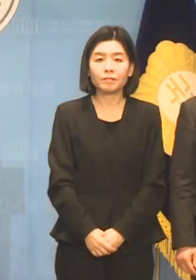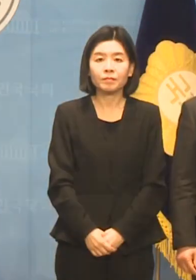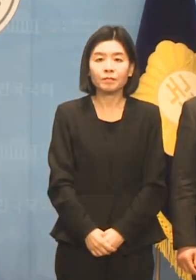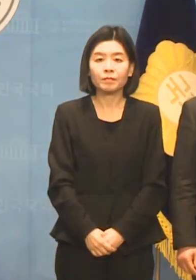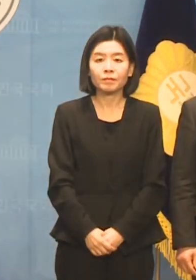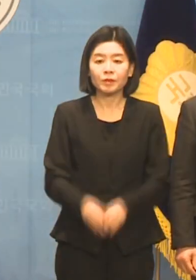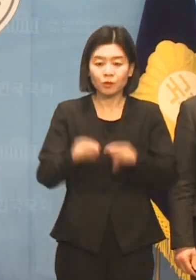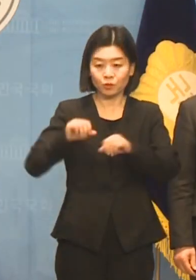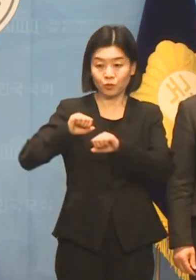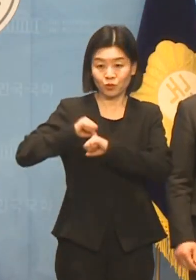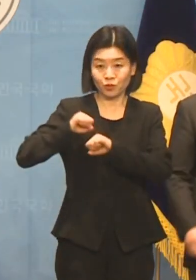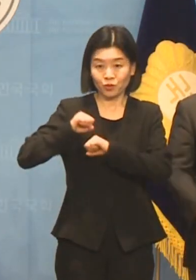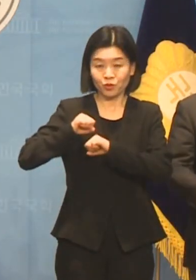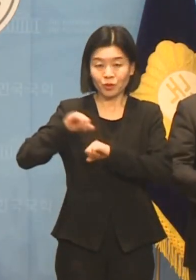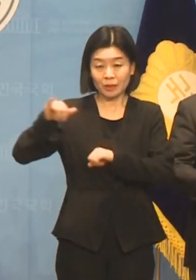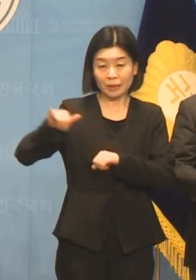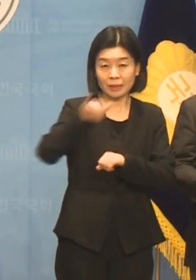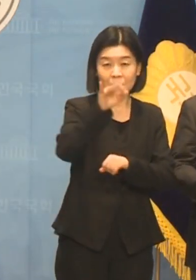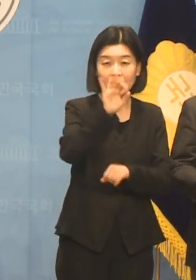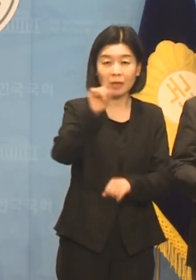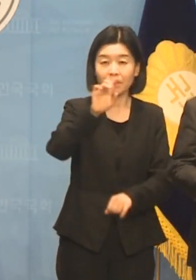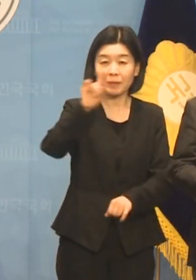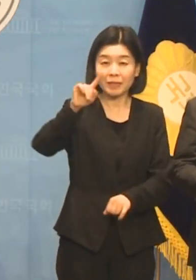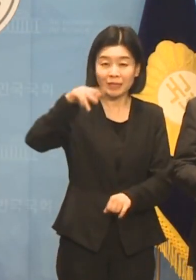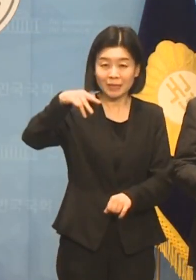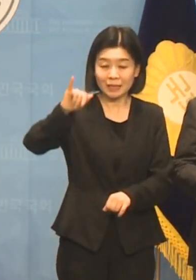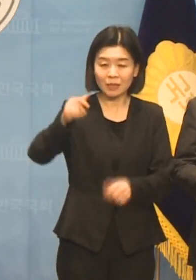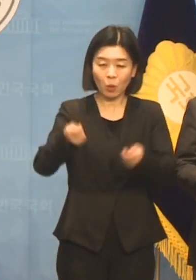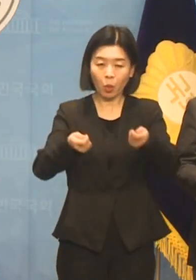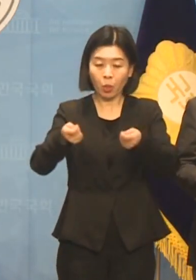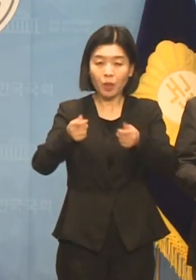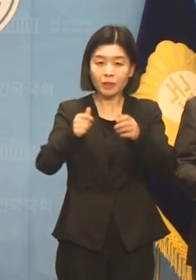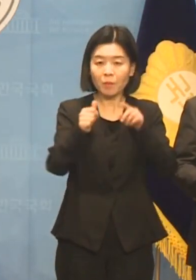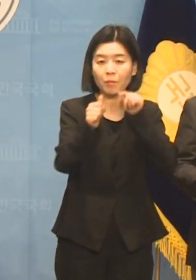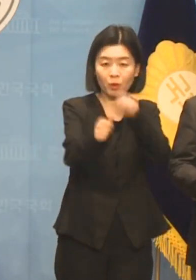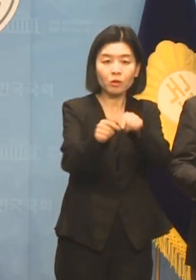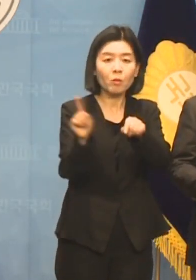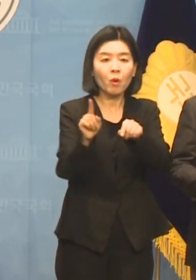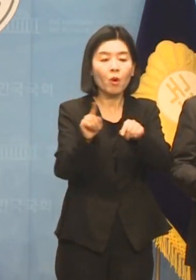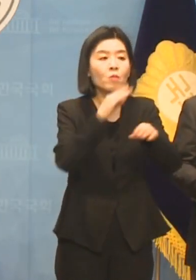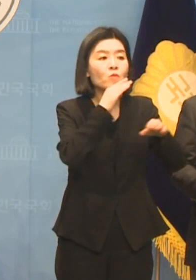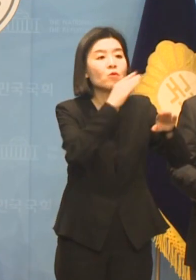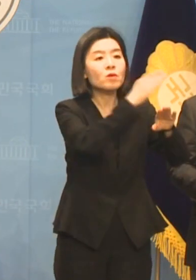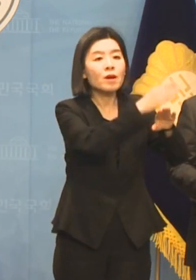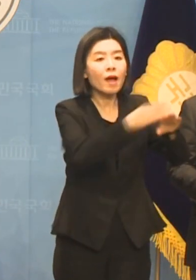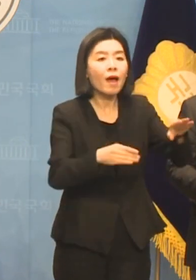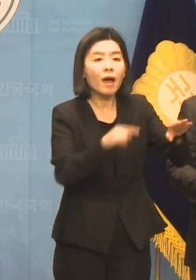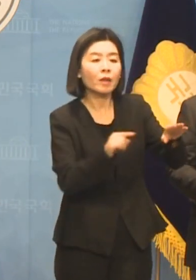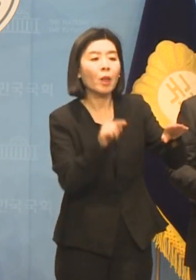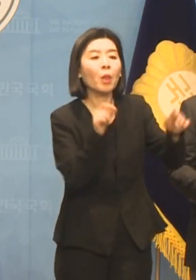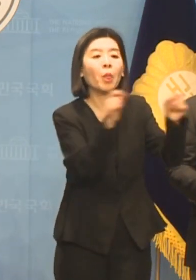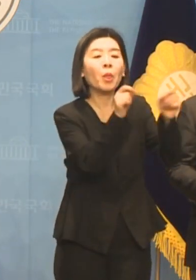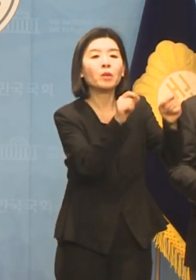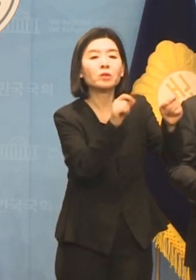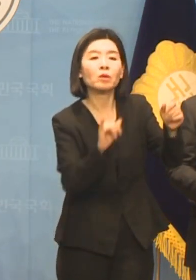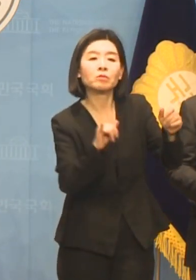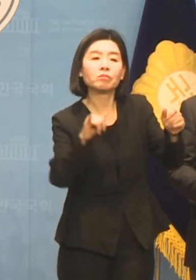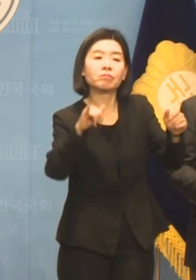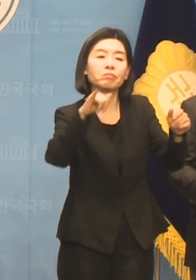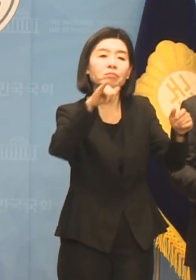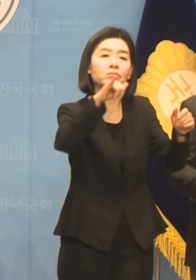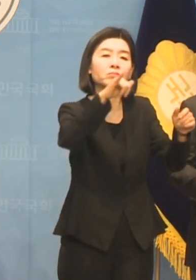육군 아파치 조종사들에게 내려진 명령은 휴전선 인근에서 고도를 높여